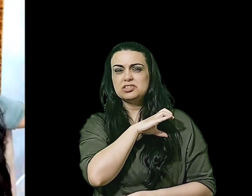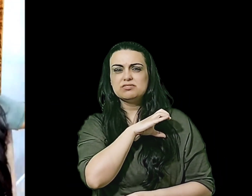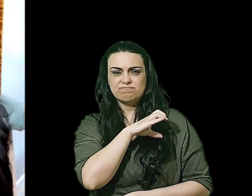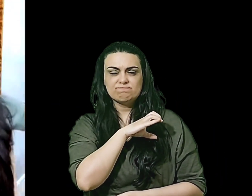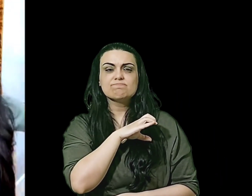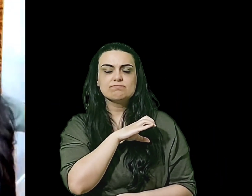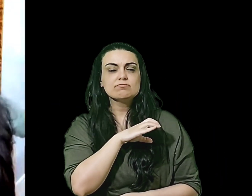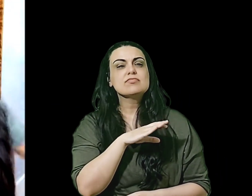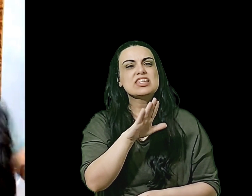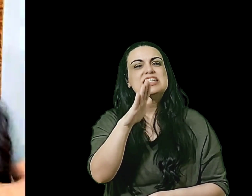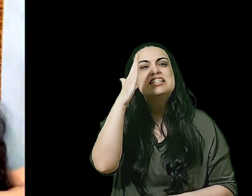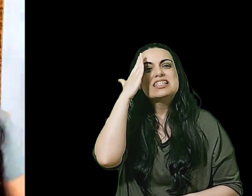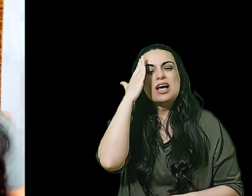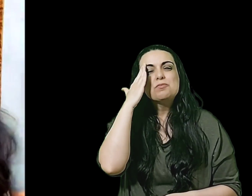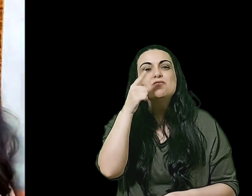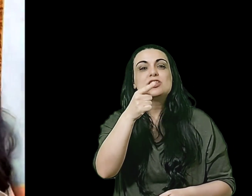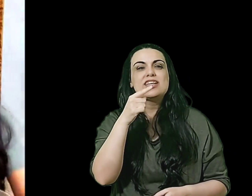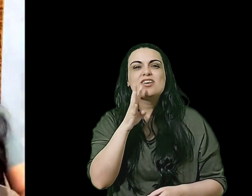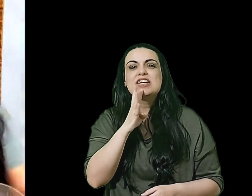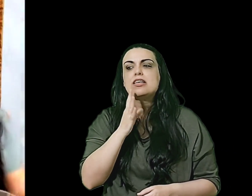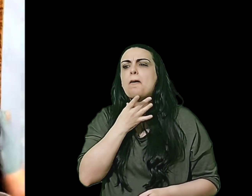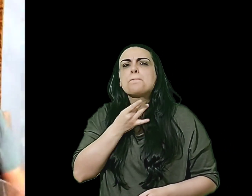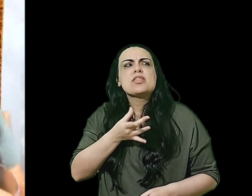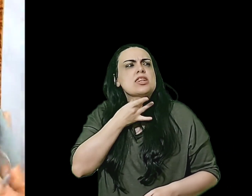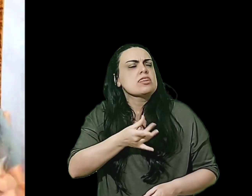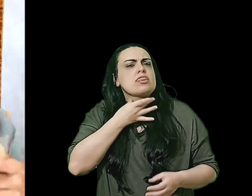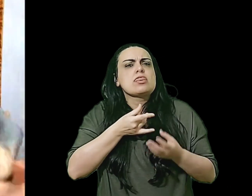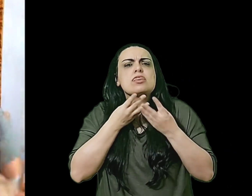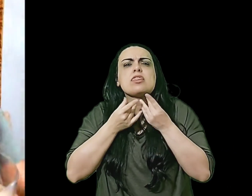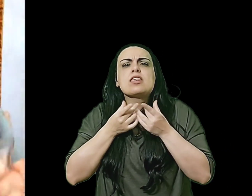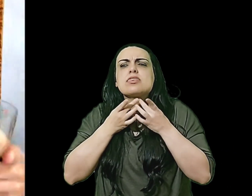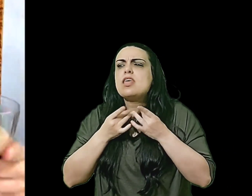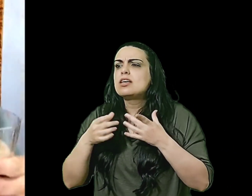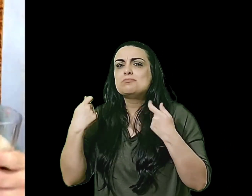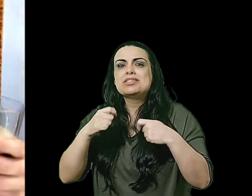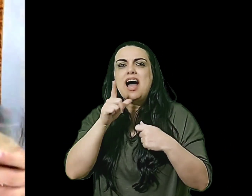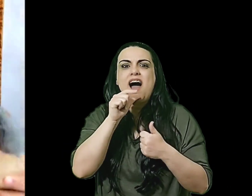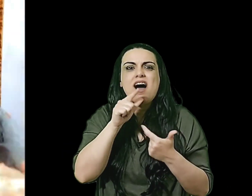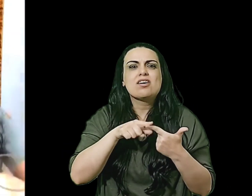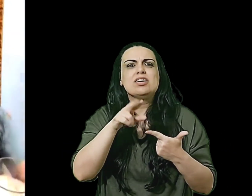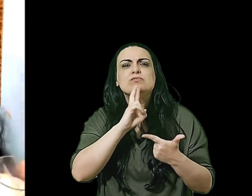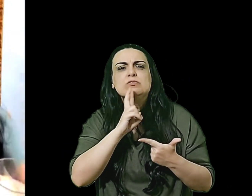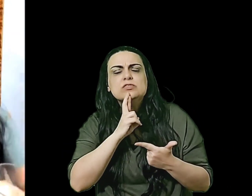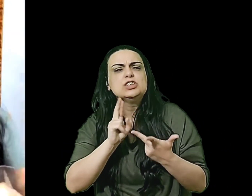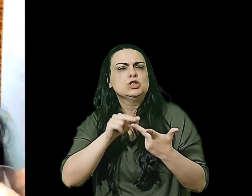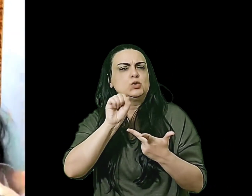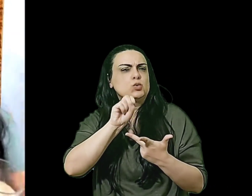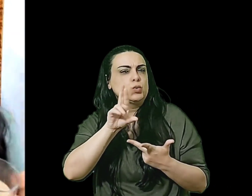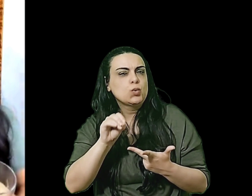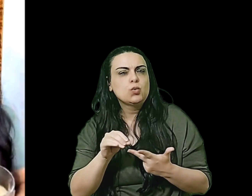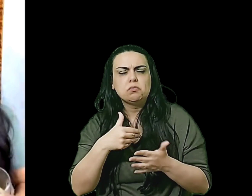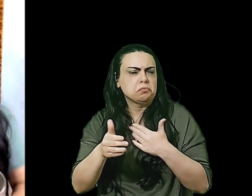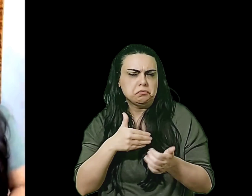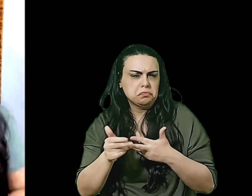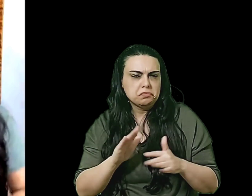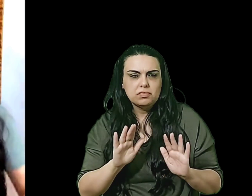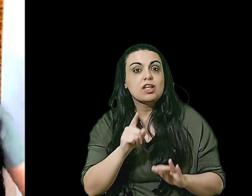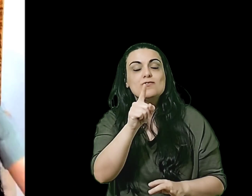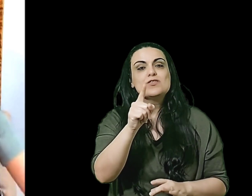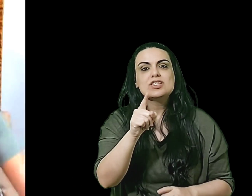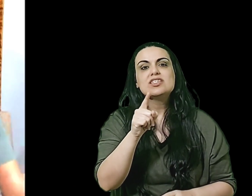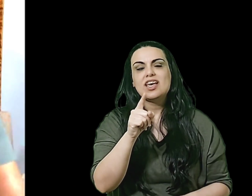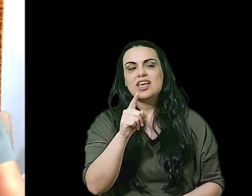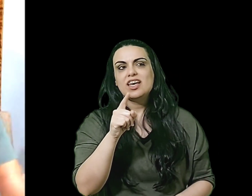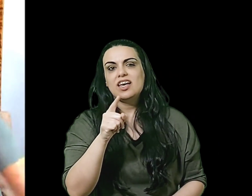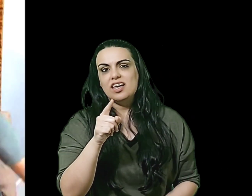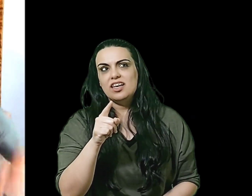Tá quente. Sabe quando você tá com muita sede, seja de uma água, de um refrigerante, de um suco, seja o que for. E aí você diz